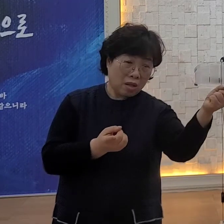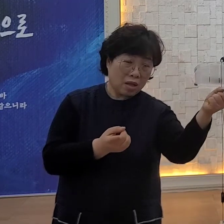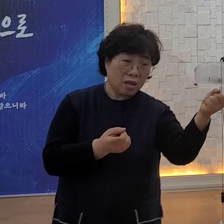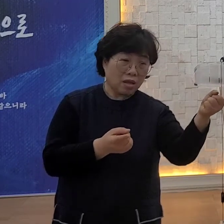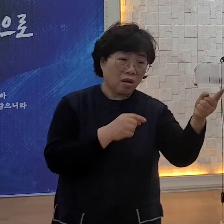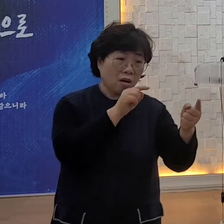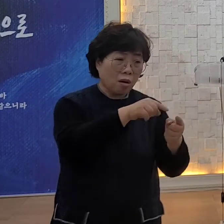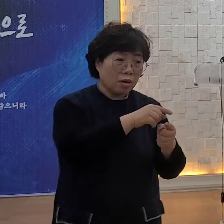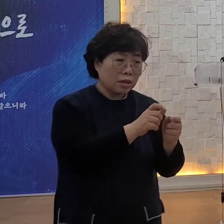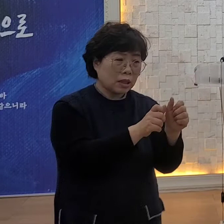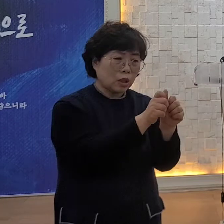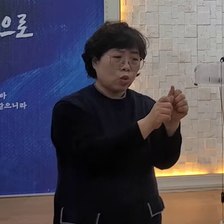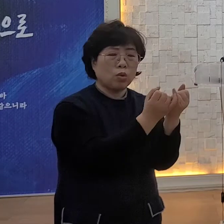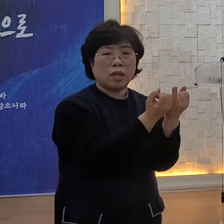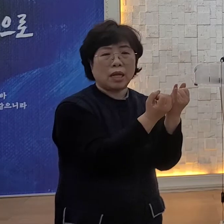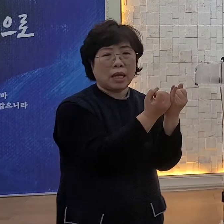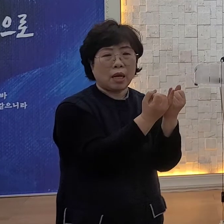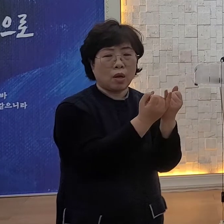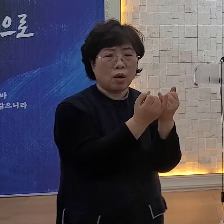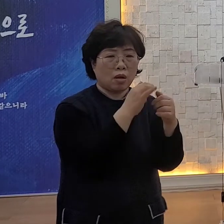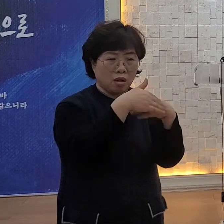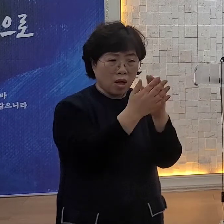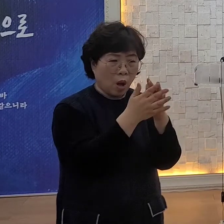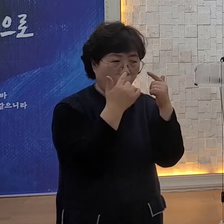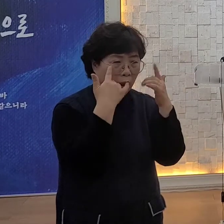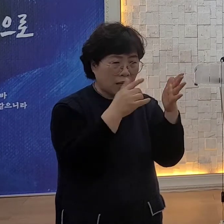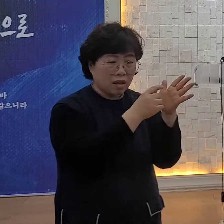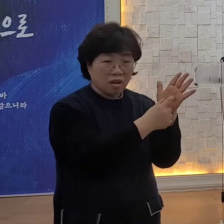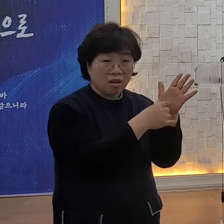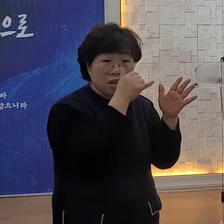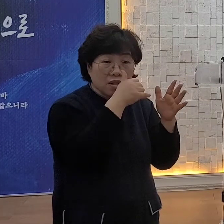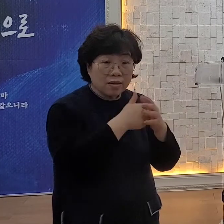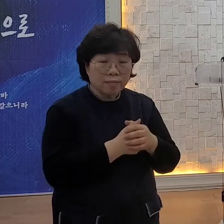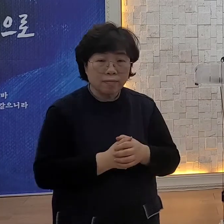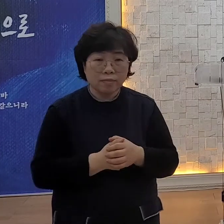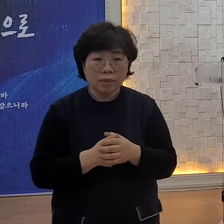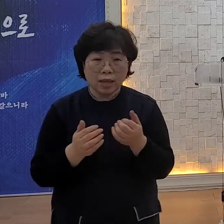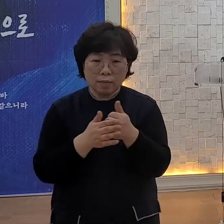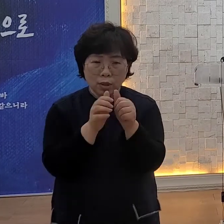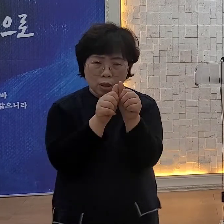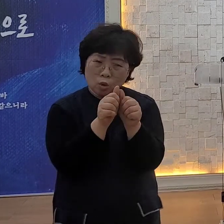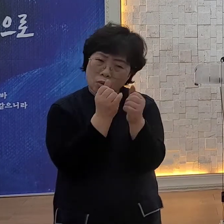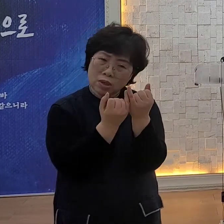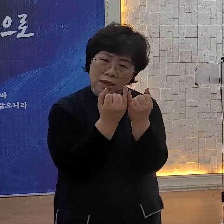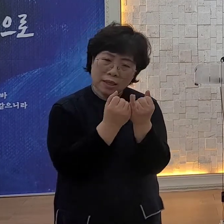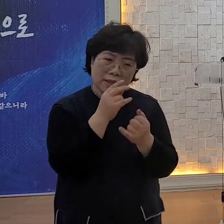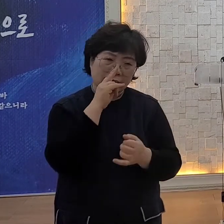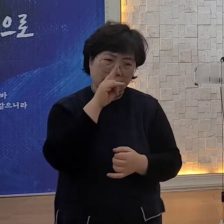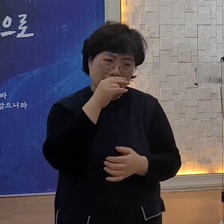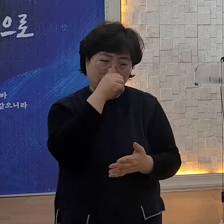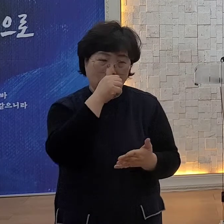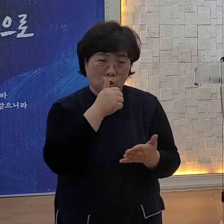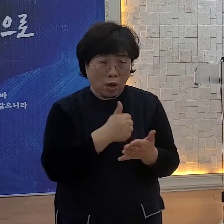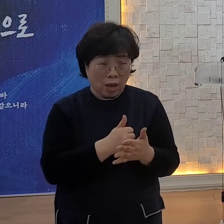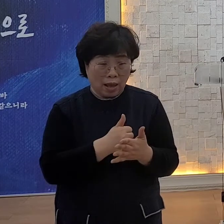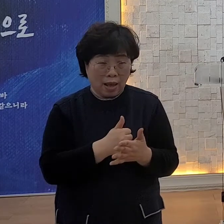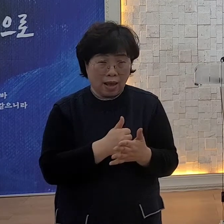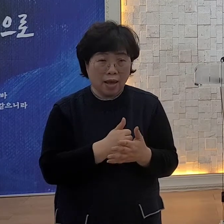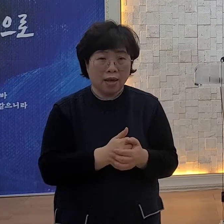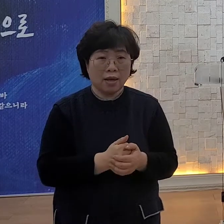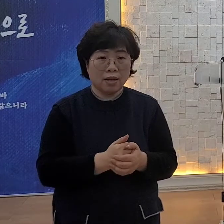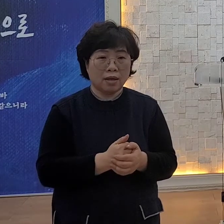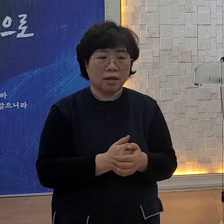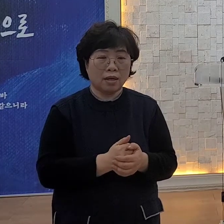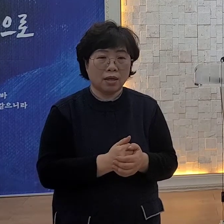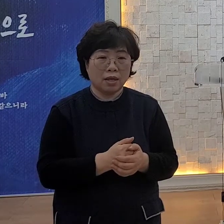동성애다라고 분명하게 성경은 말씀하고 있다는 거예요. 그러니까 이 동성애가 얼마나 심각한 죄인지 여러분 우리가